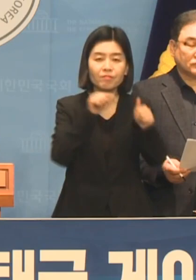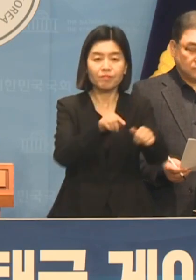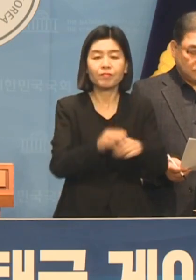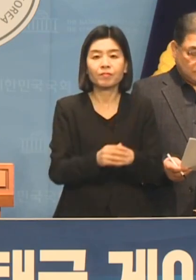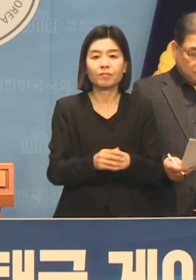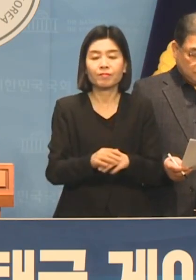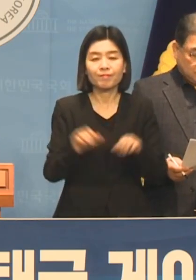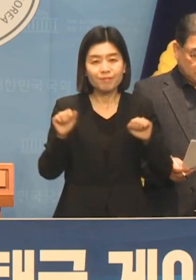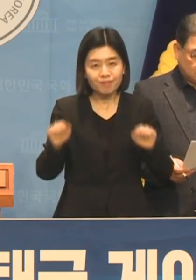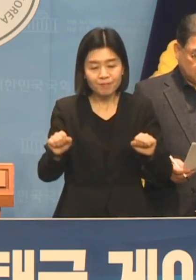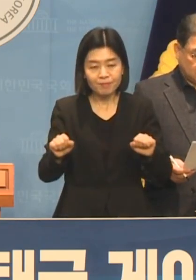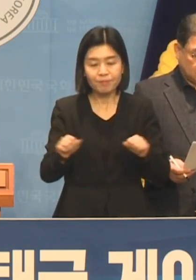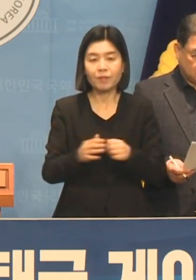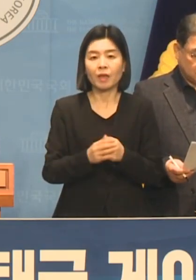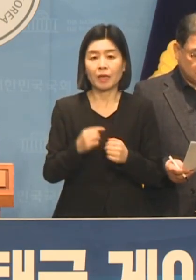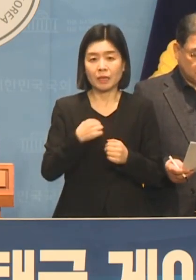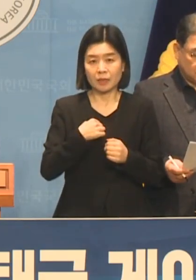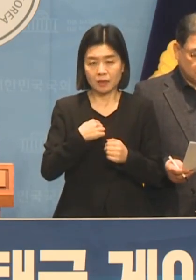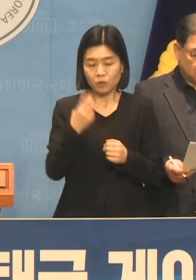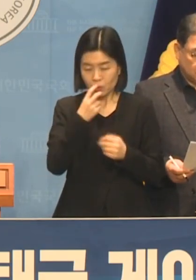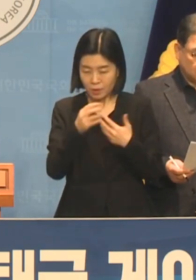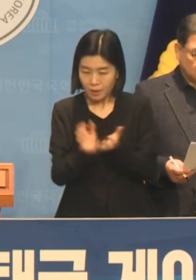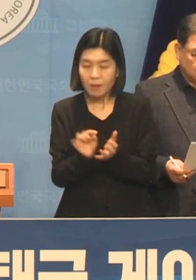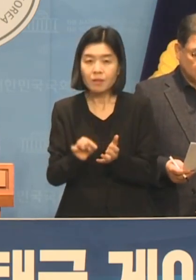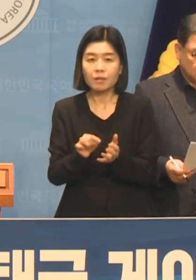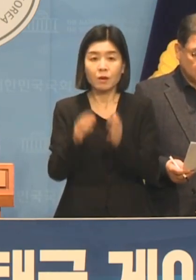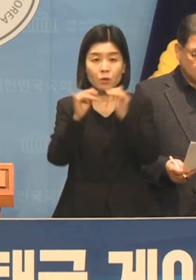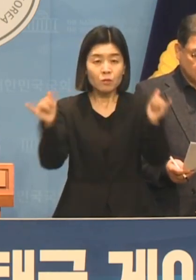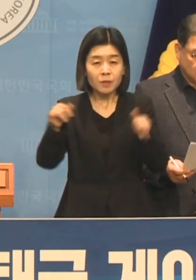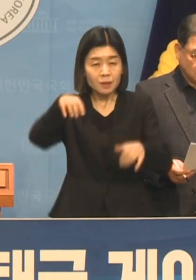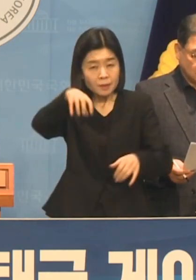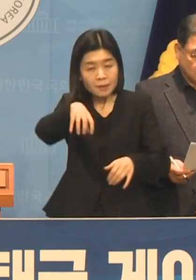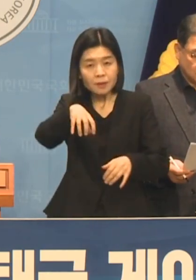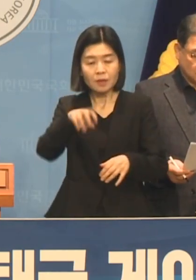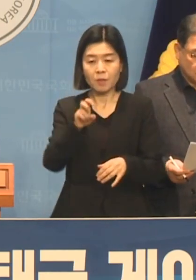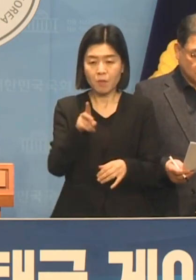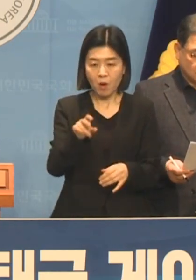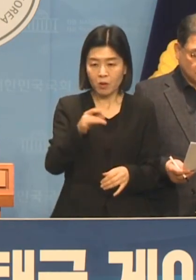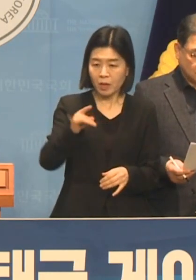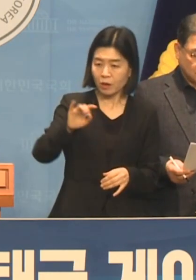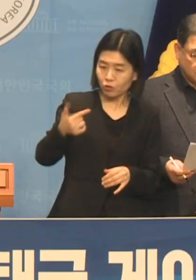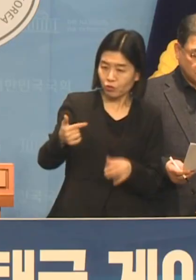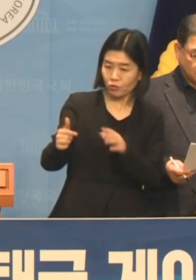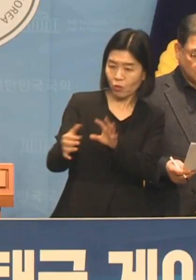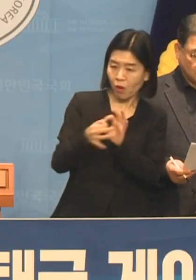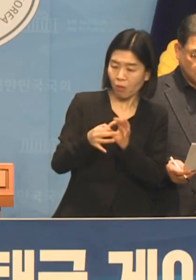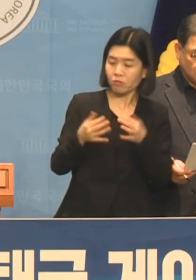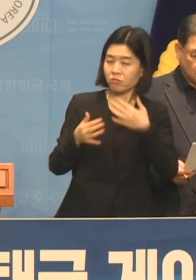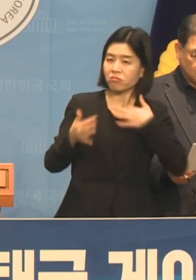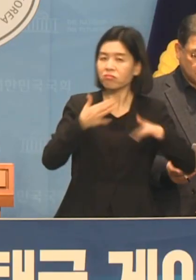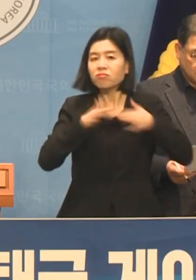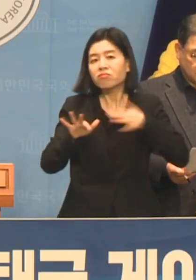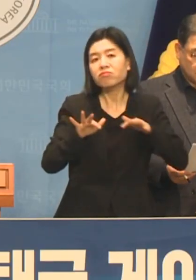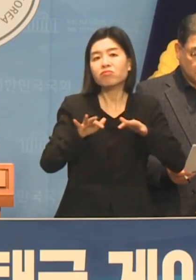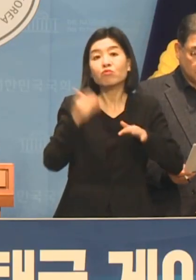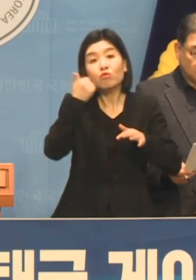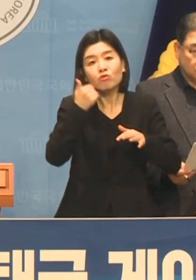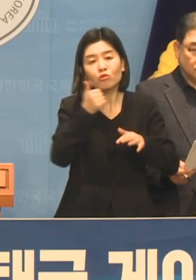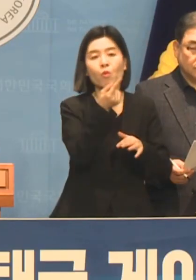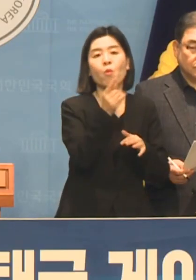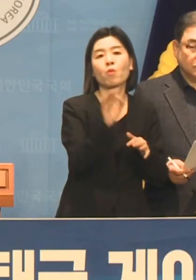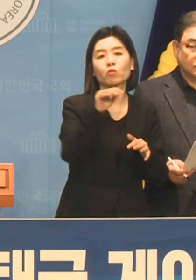게이트 진상조사단입니다. 그동안 국민 앞에서 명태균과 관련 없다며 반복적으로